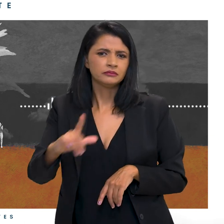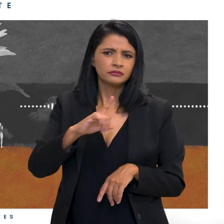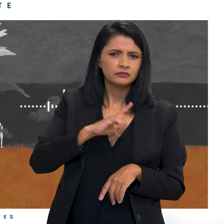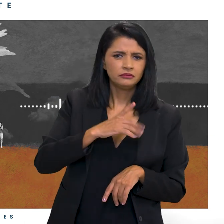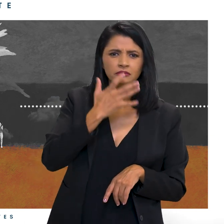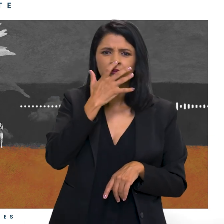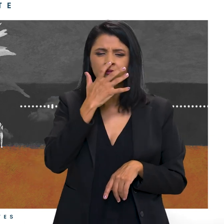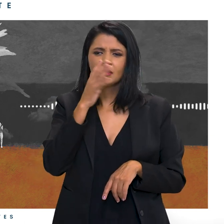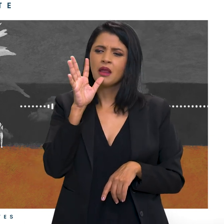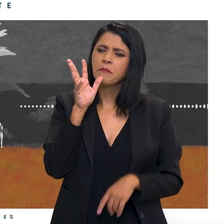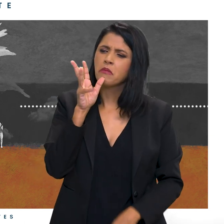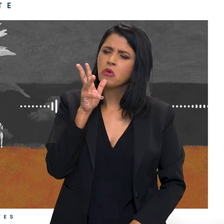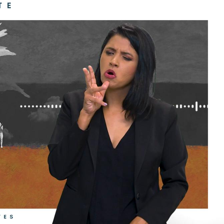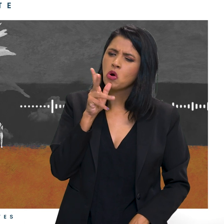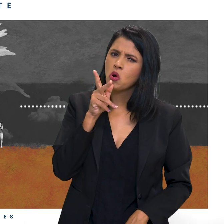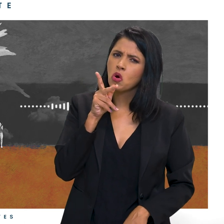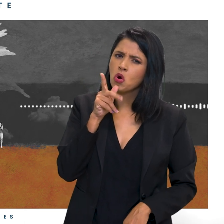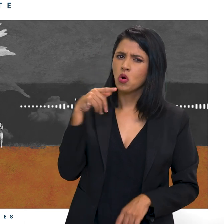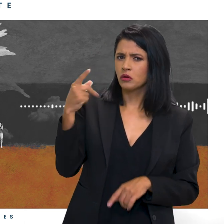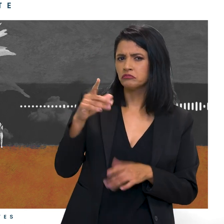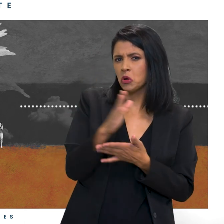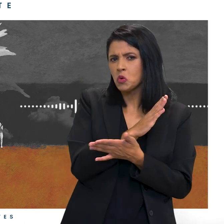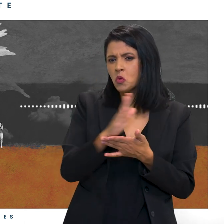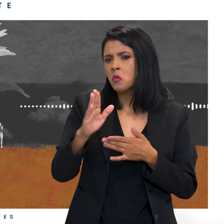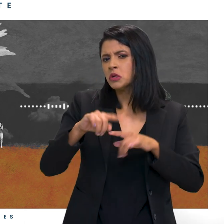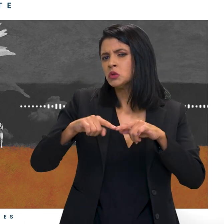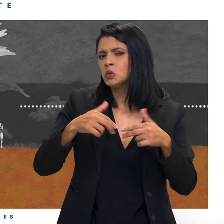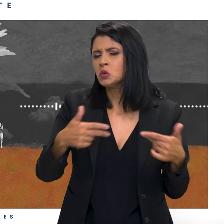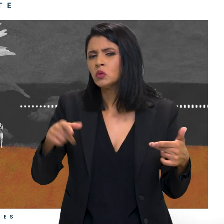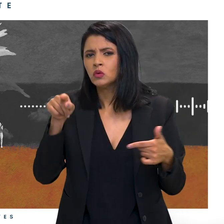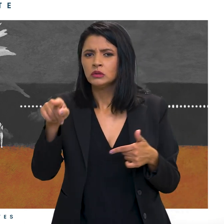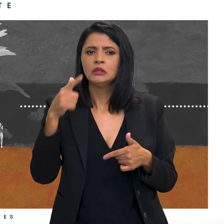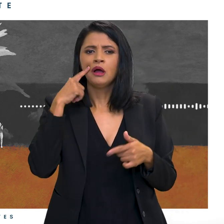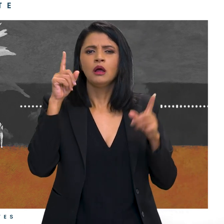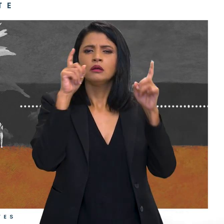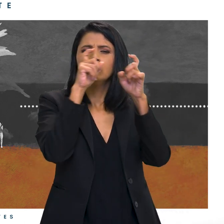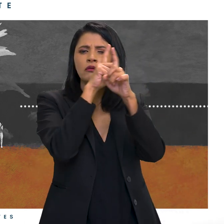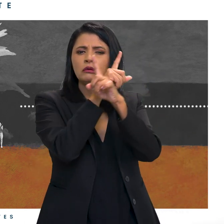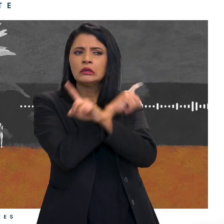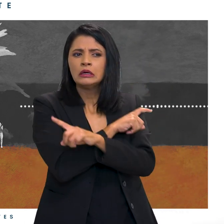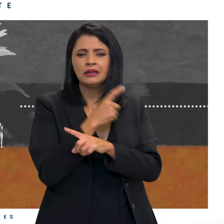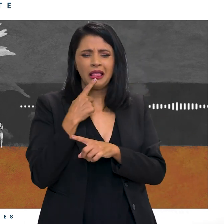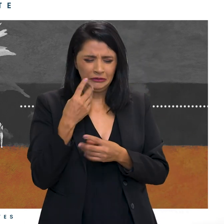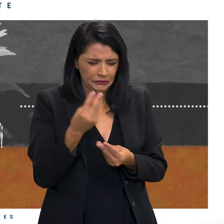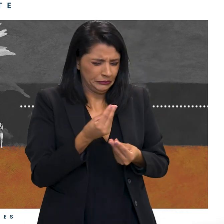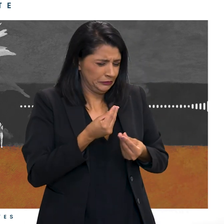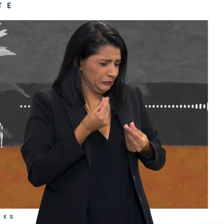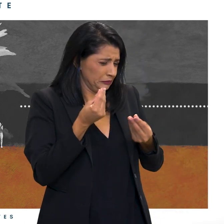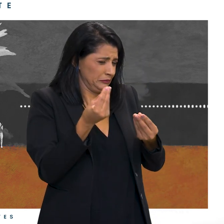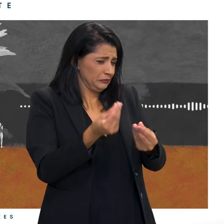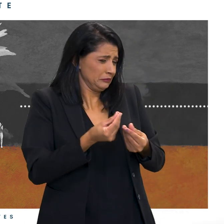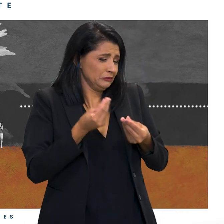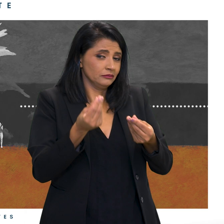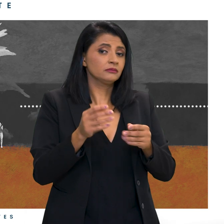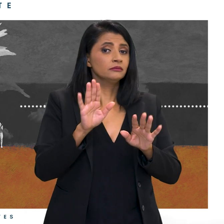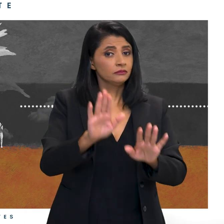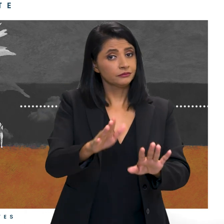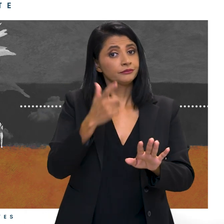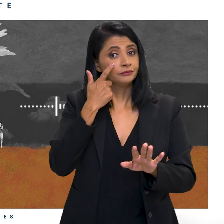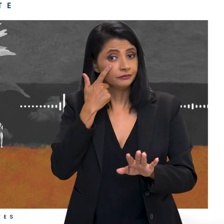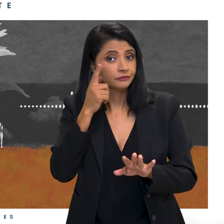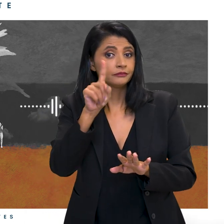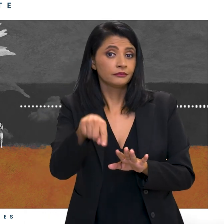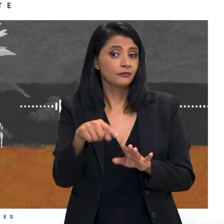criança ali que tem alguma letargia, ela é mais devagar, né, para algumas atividades, ela tem dificuldade com alguma textura de alimento,